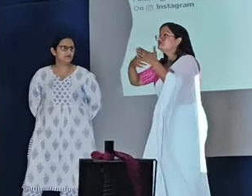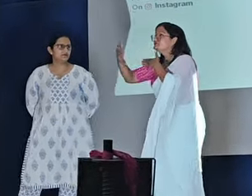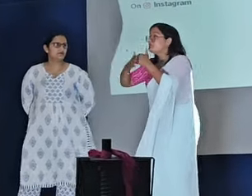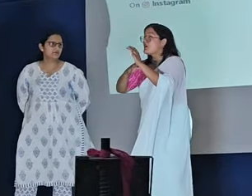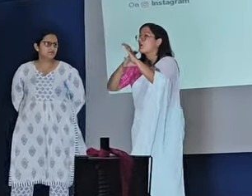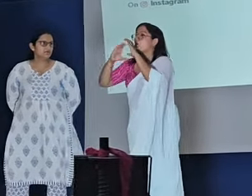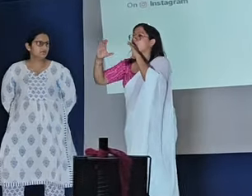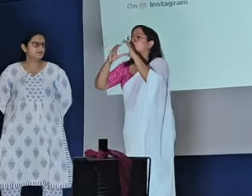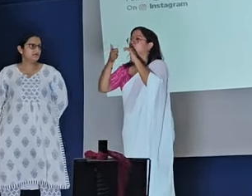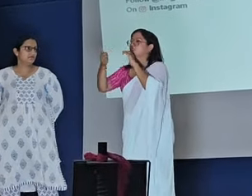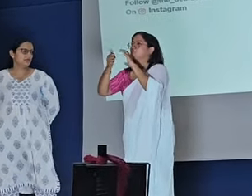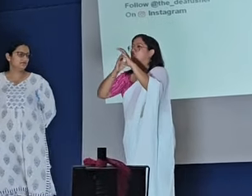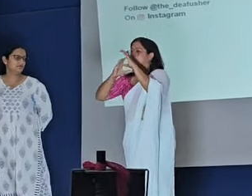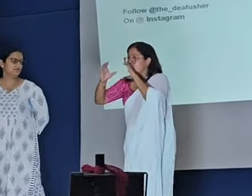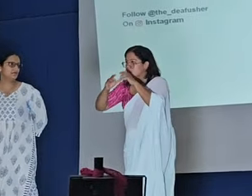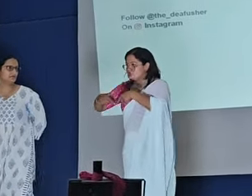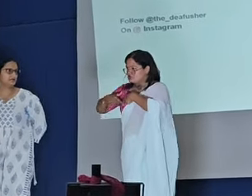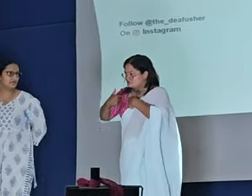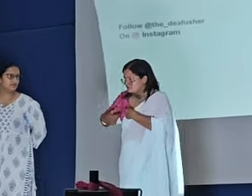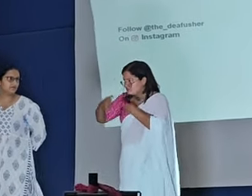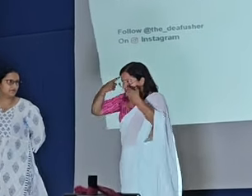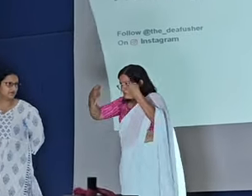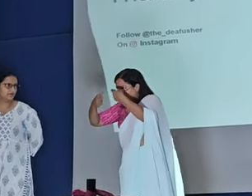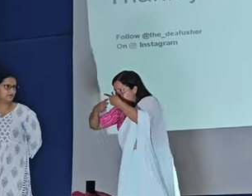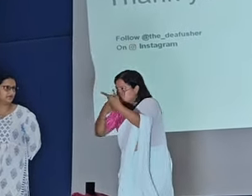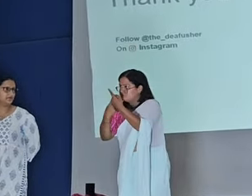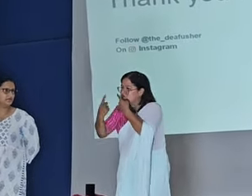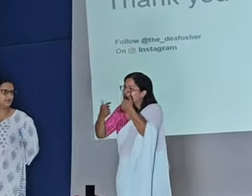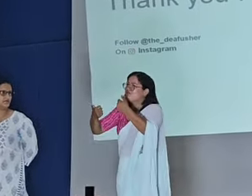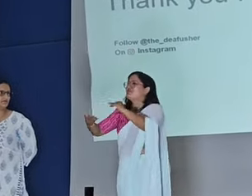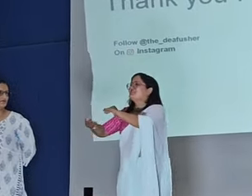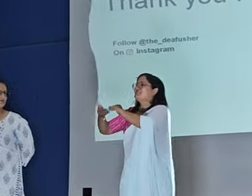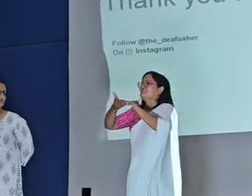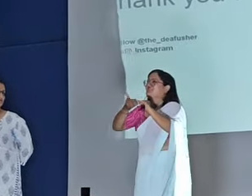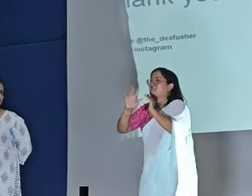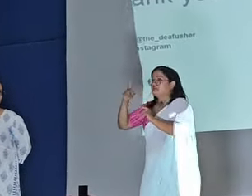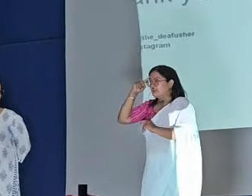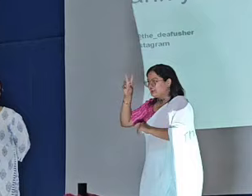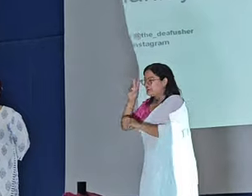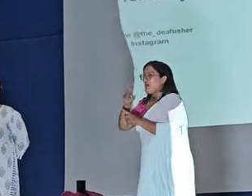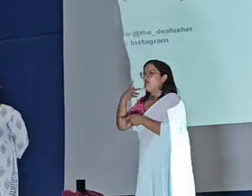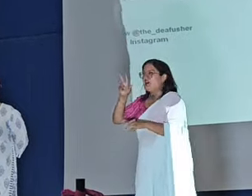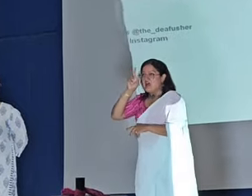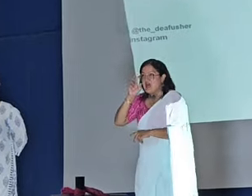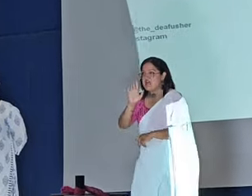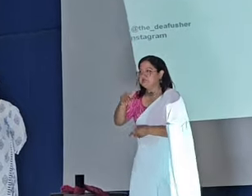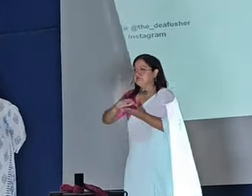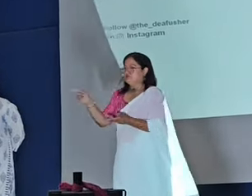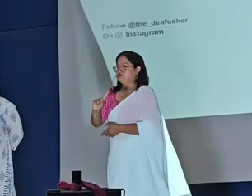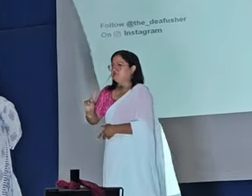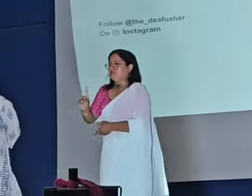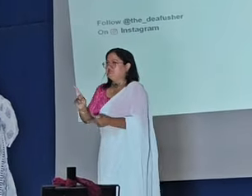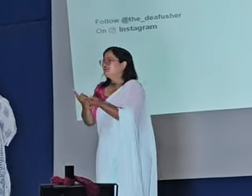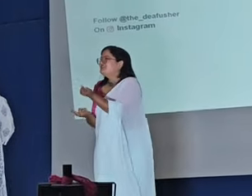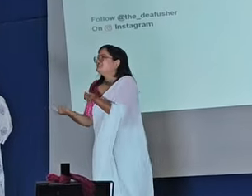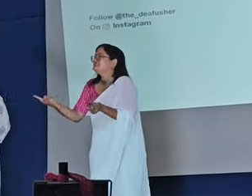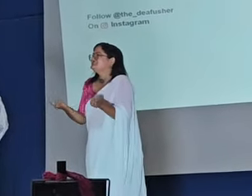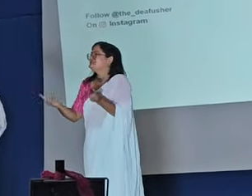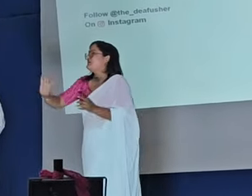डेफ टीचर है आईसीआरटीसी में, तो इस्लाम सर जो है वो मतलब काफी अच्छा साइन करता है, उनका विजन अच्छा है, बट लोगों ने तो